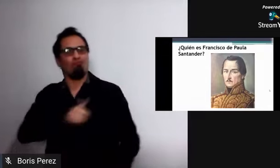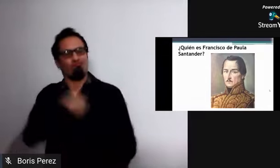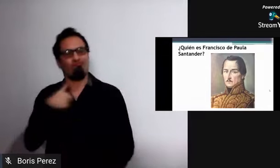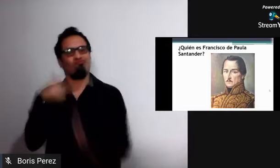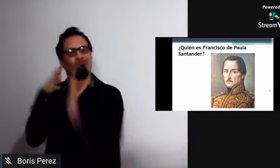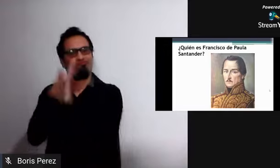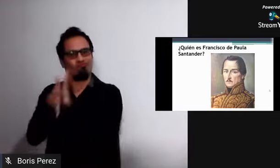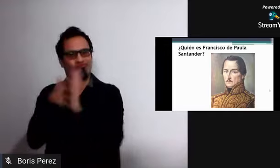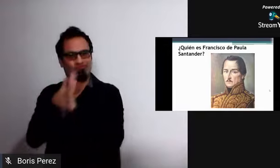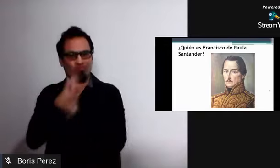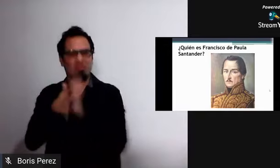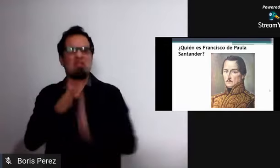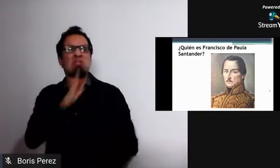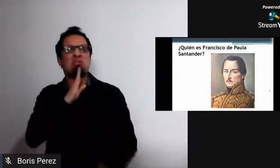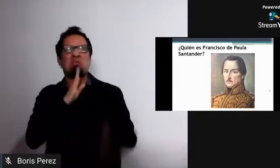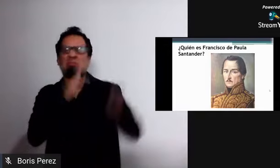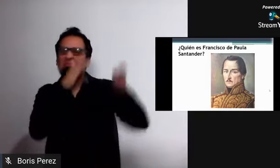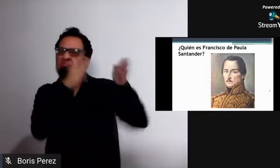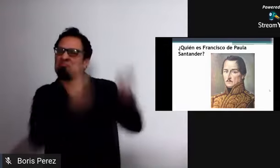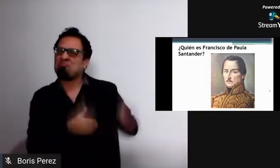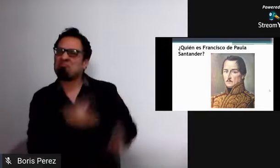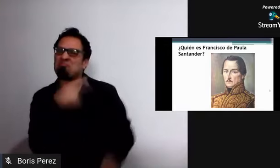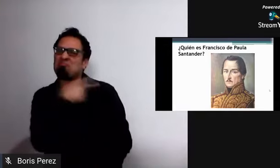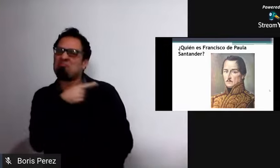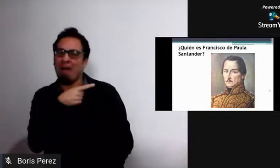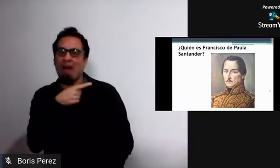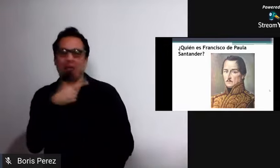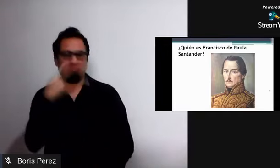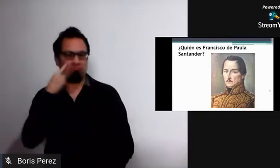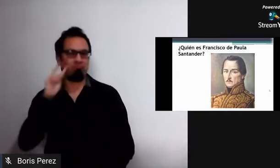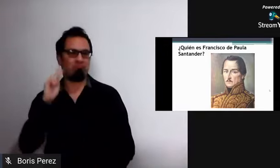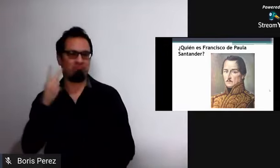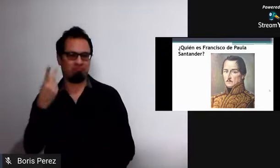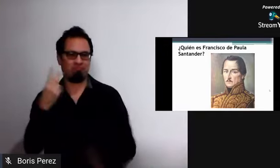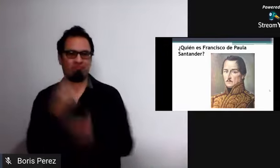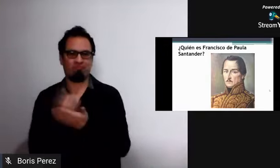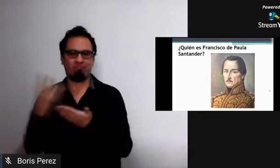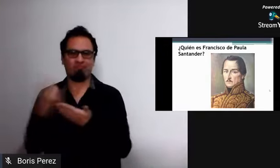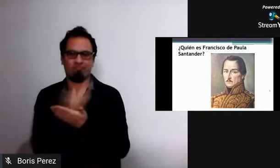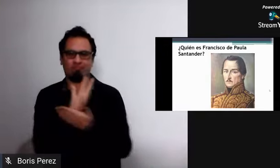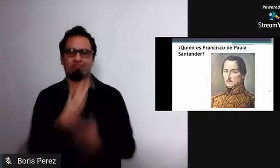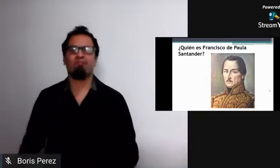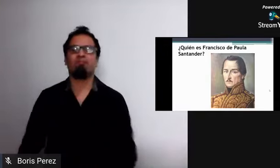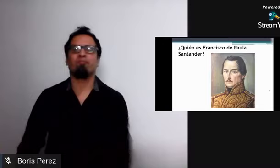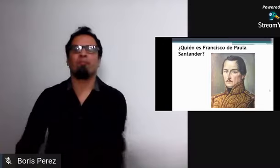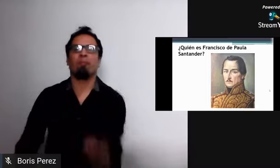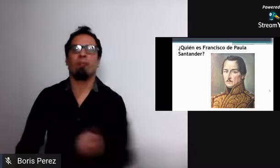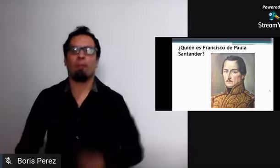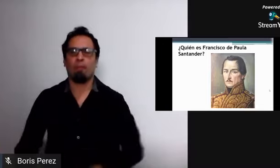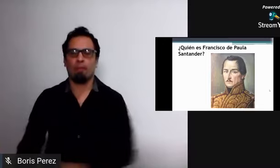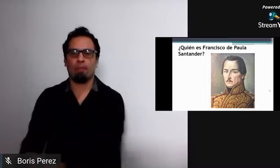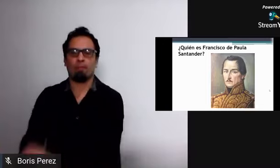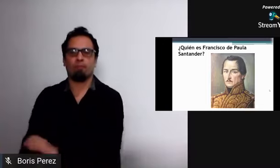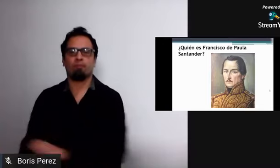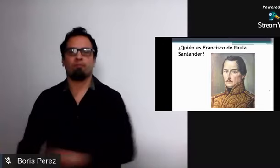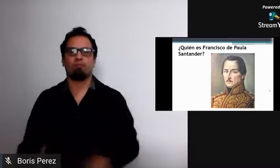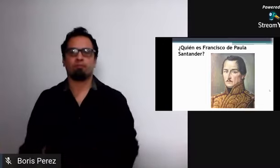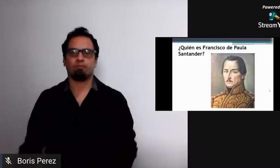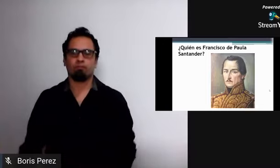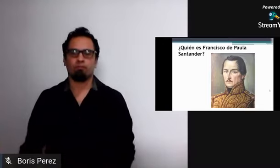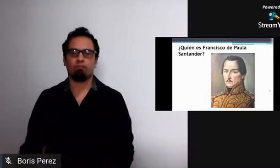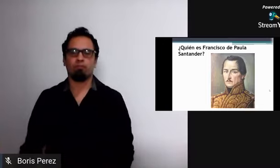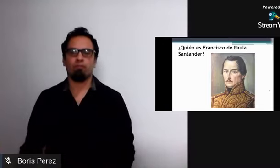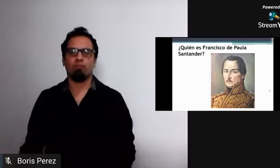al comandante Simón Bolívar, quien fue el que auspició la libertad de